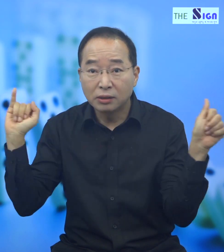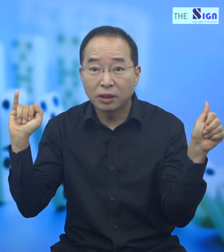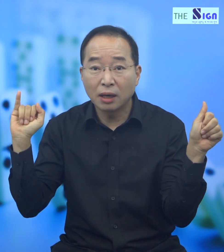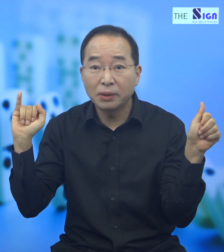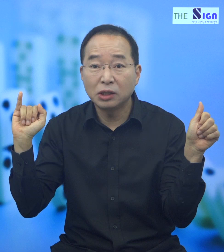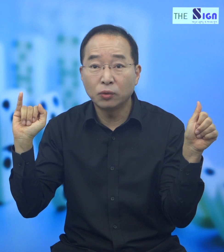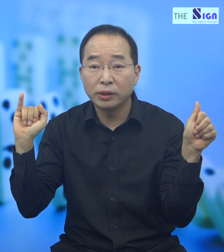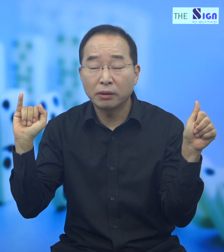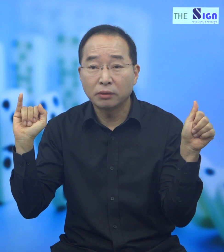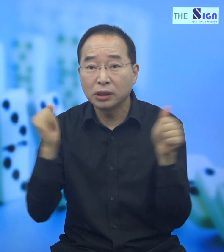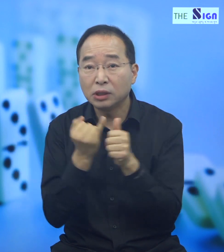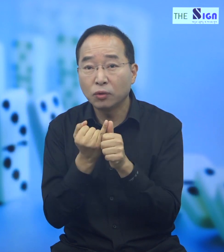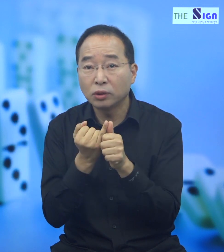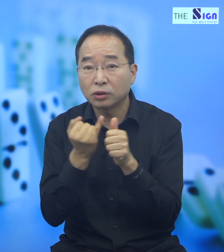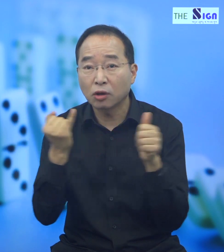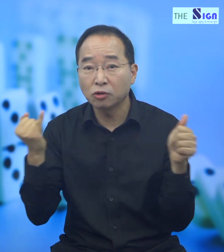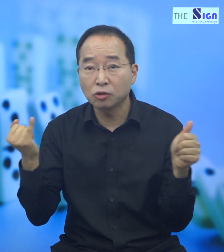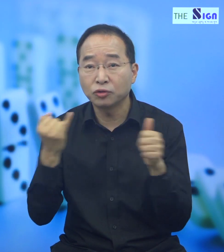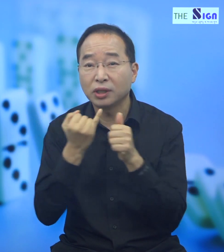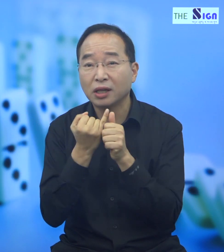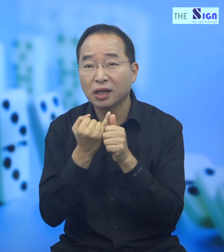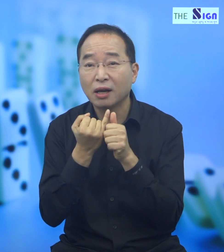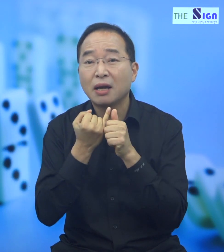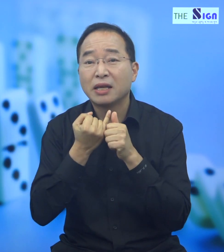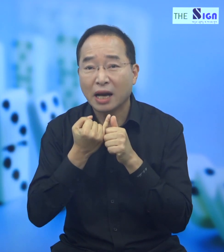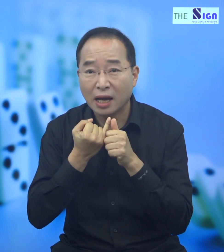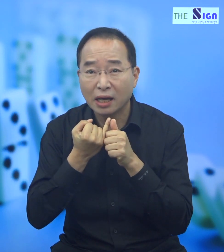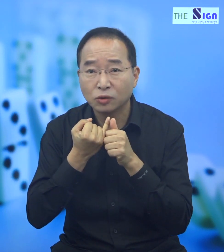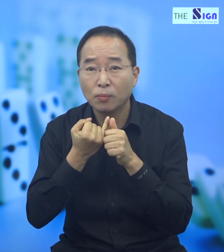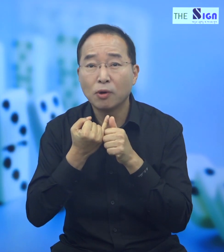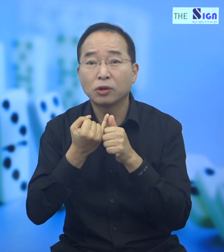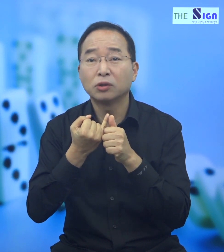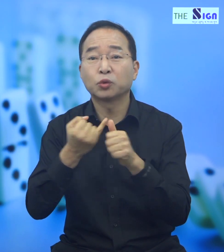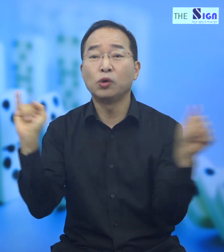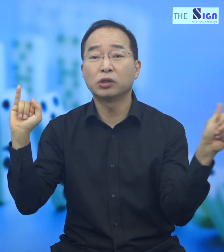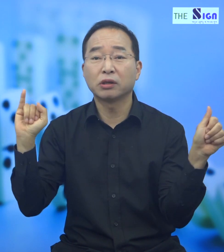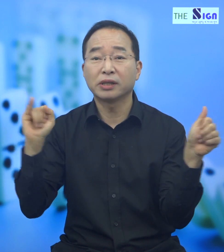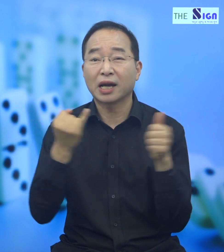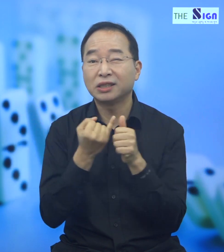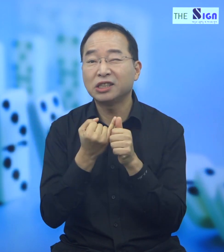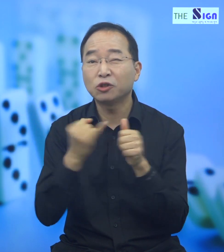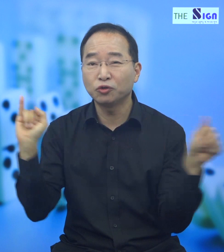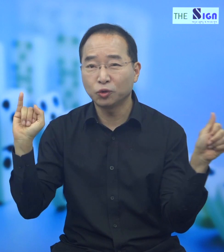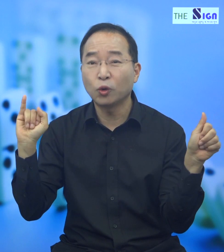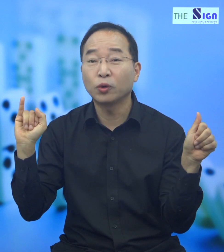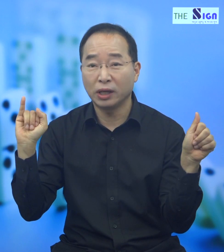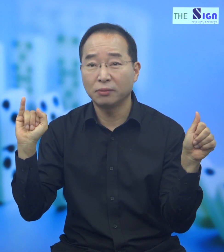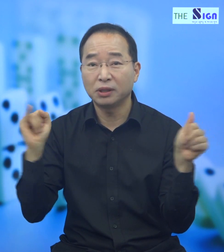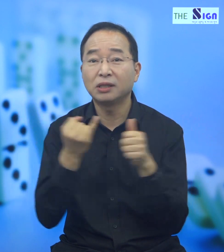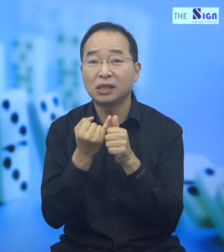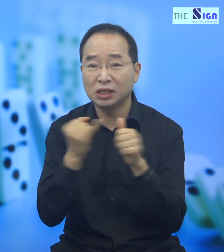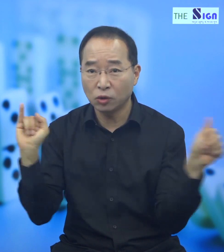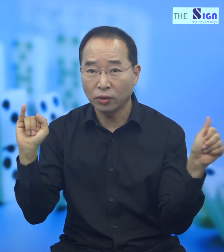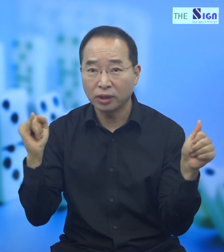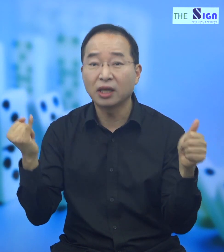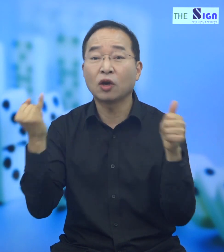이렇게 하면 이혼이에요. 근데 이혼은 떨어져 주는 게 아니라 약간 손목을 돌려서 약간 찢어주는 그런 개념. 이게 이제 이혼. 이게